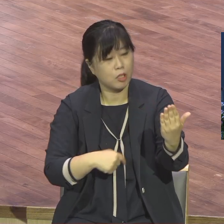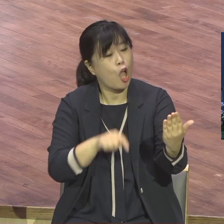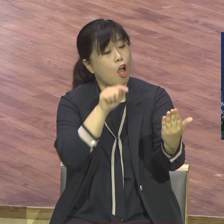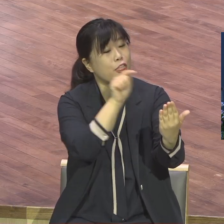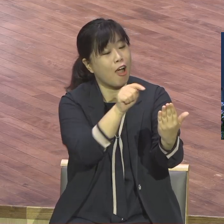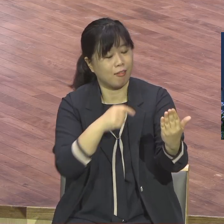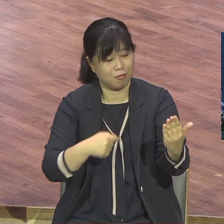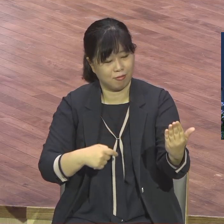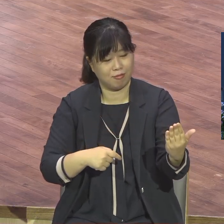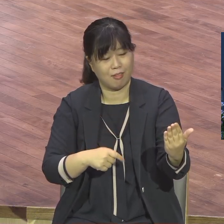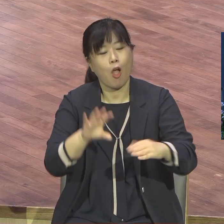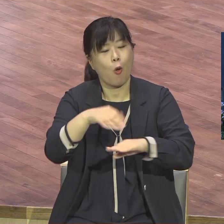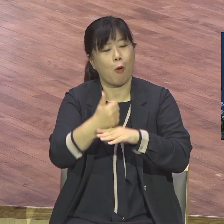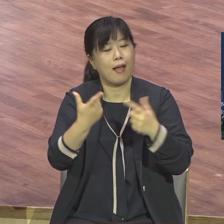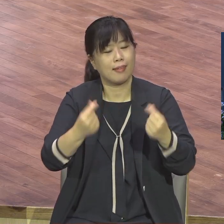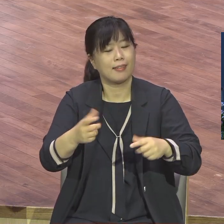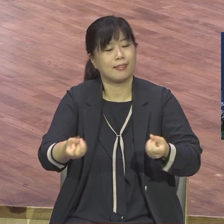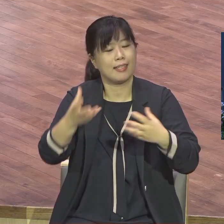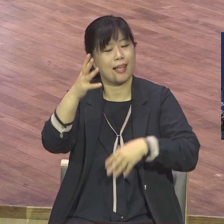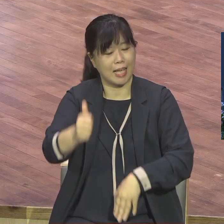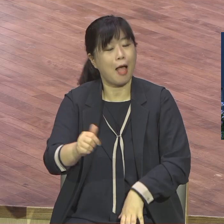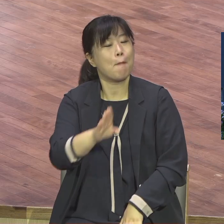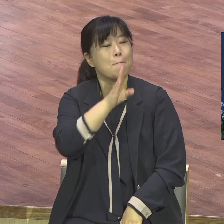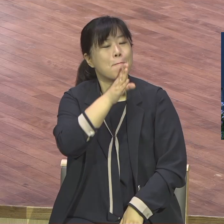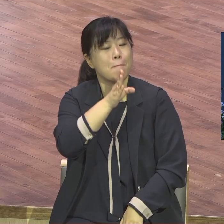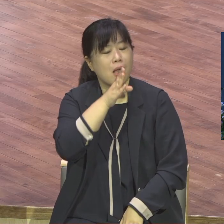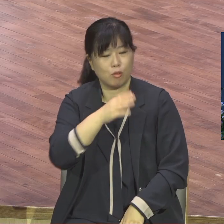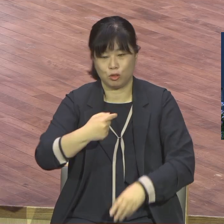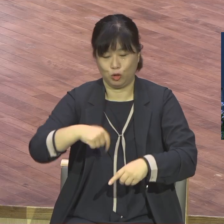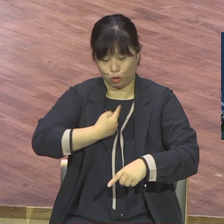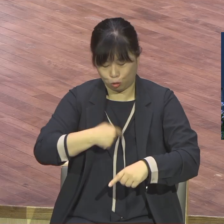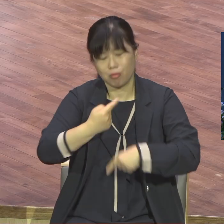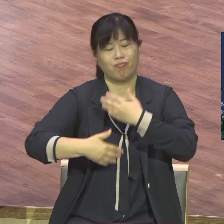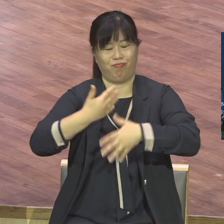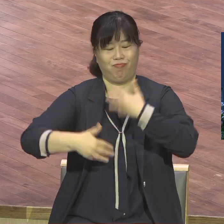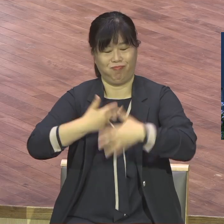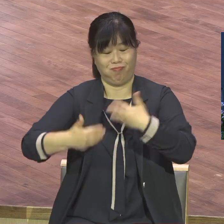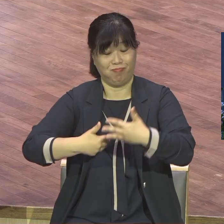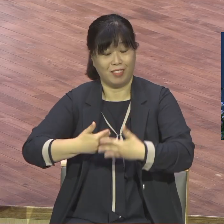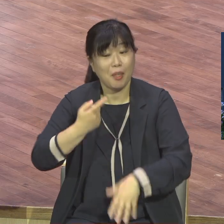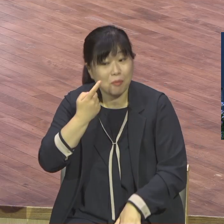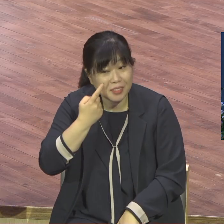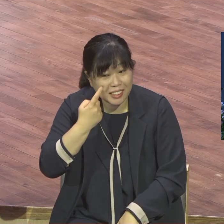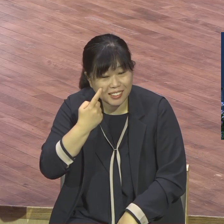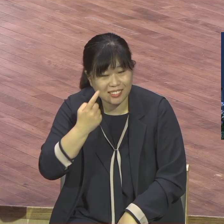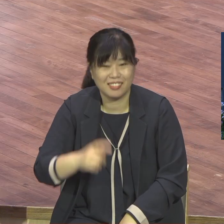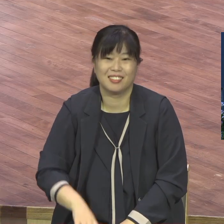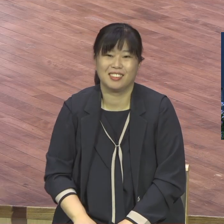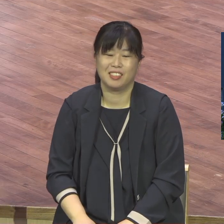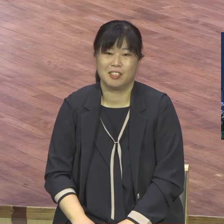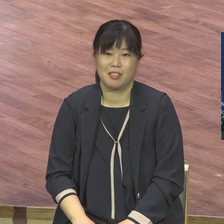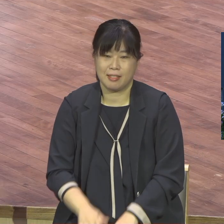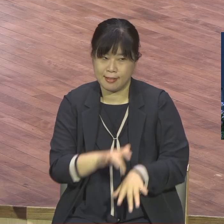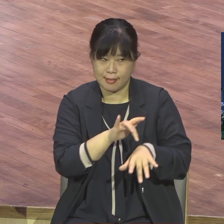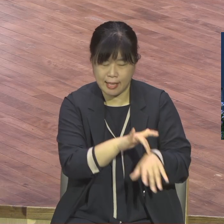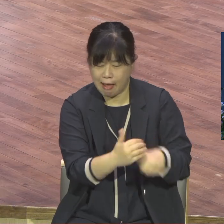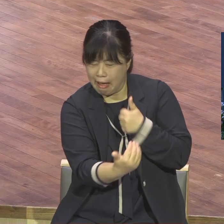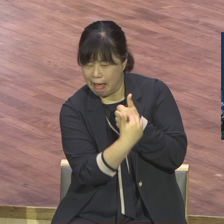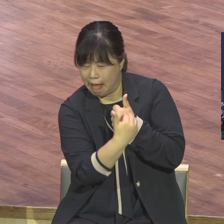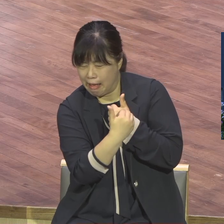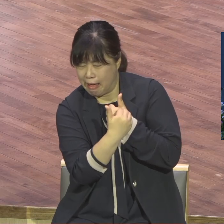여러 가지 문제와 어려움 와서 자꾸 낙심시키고 실망시키고 힘 빠지게 만드는 이 사단의 공격이 계속될 때 여러분 그걸